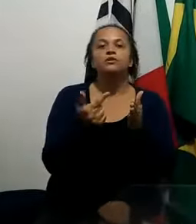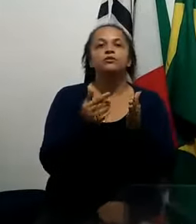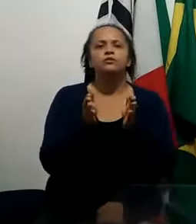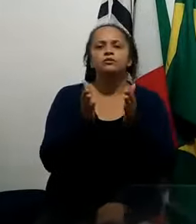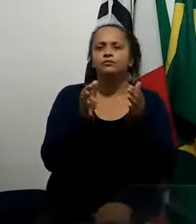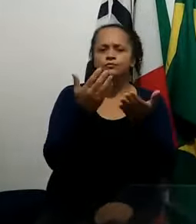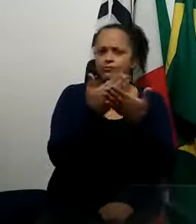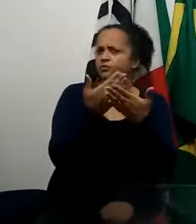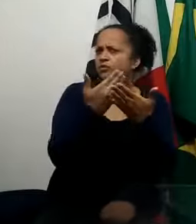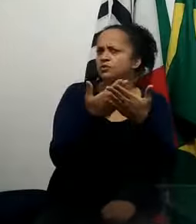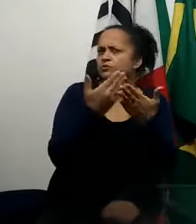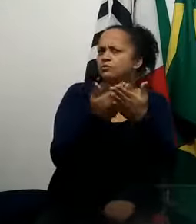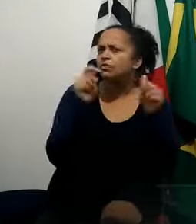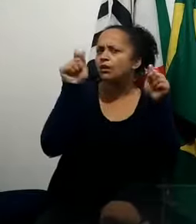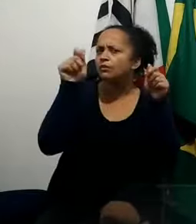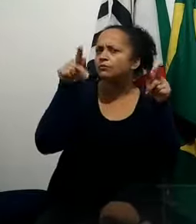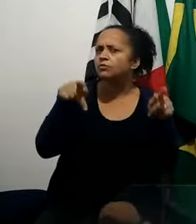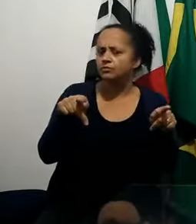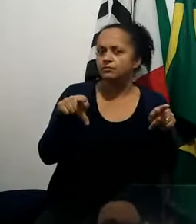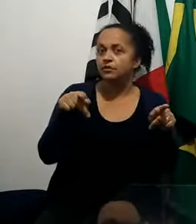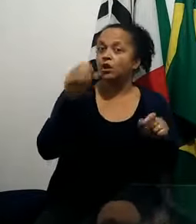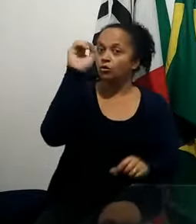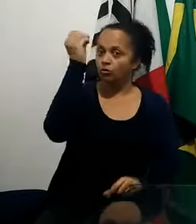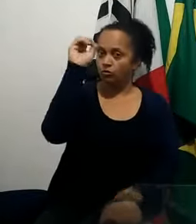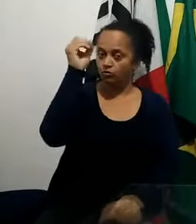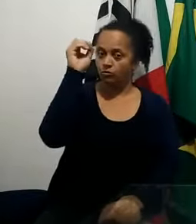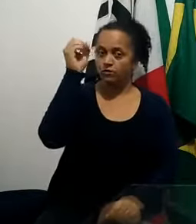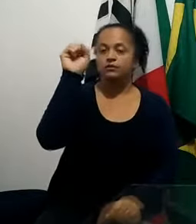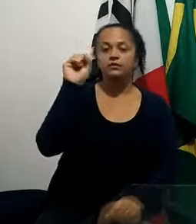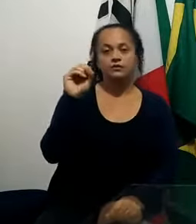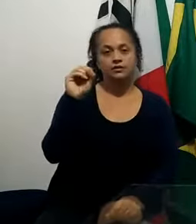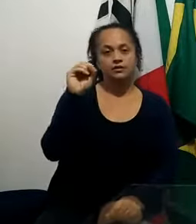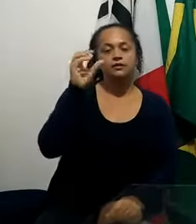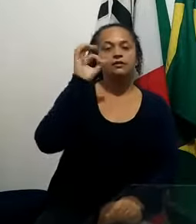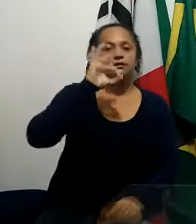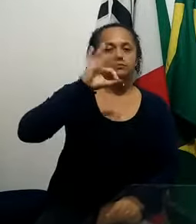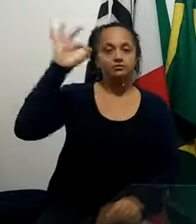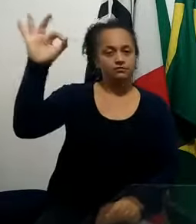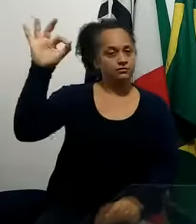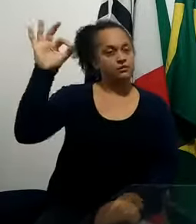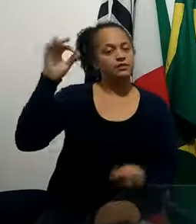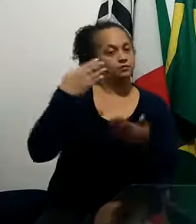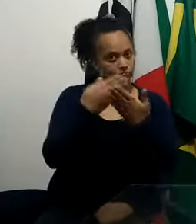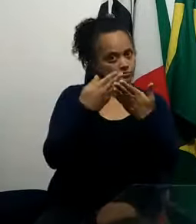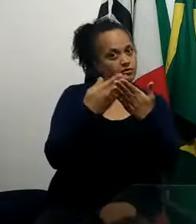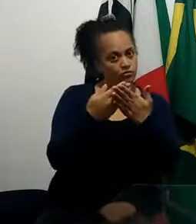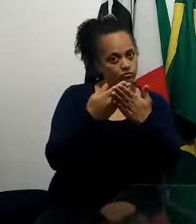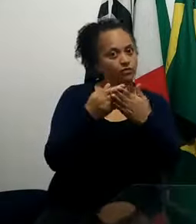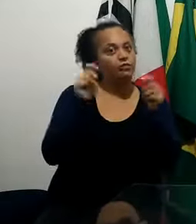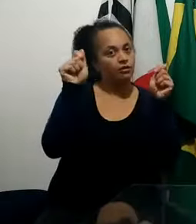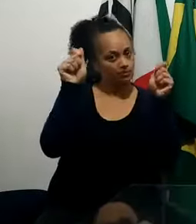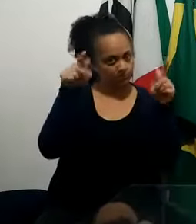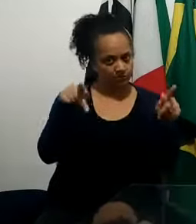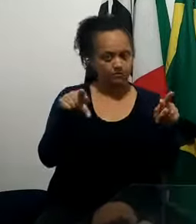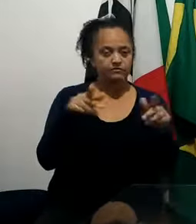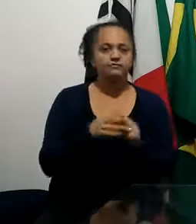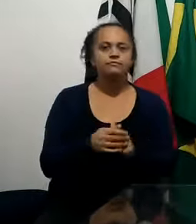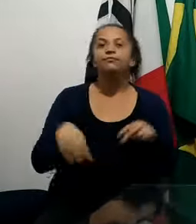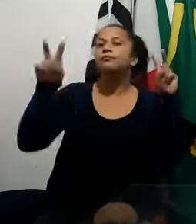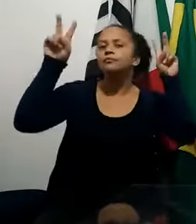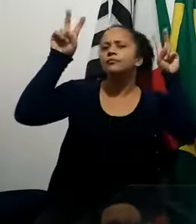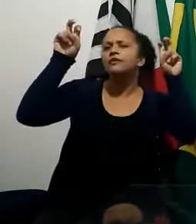em Apocalipse. 80% desse estudo é baseado em Apocalipse, né? O tema